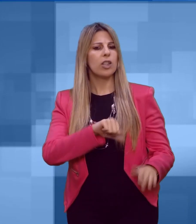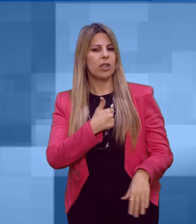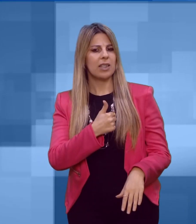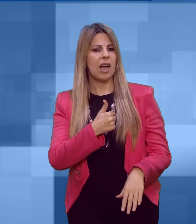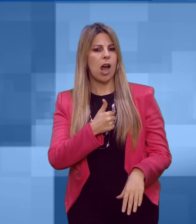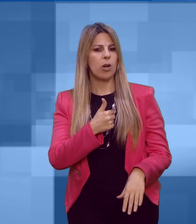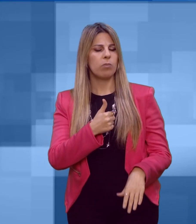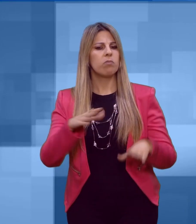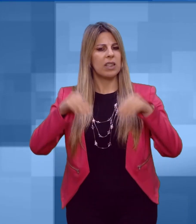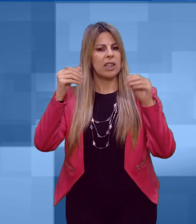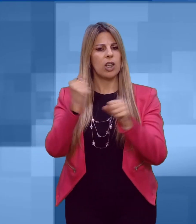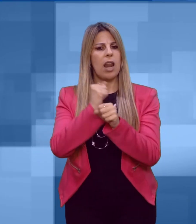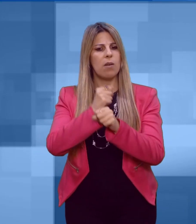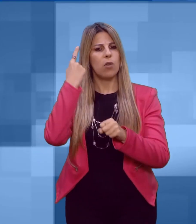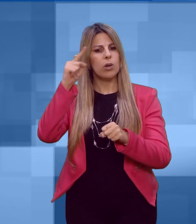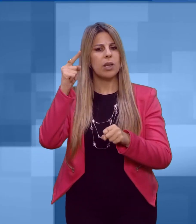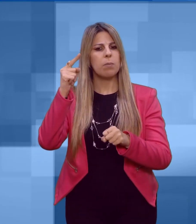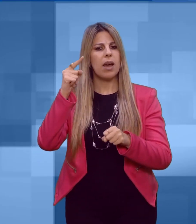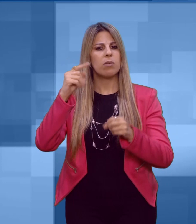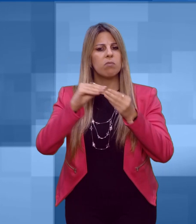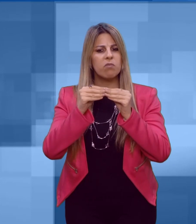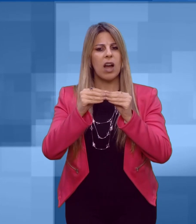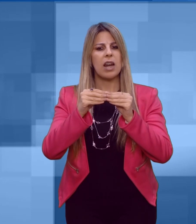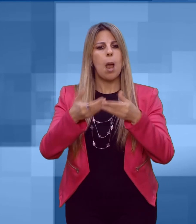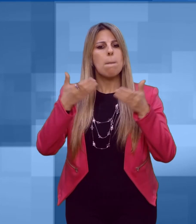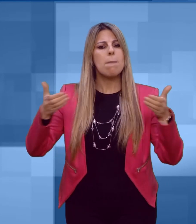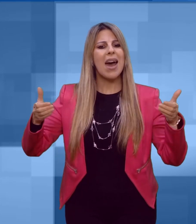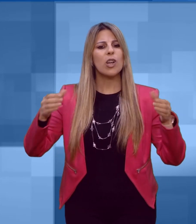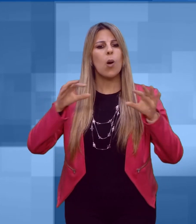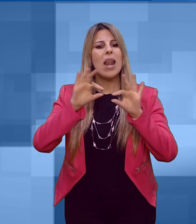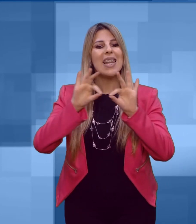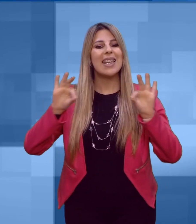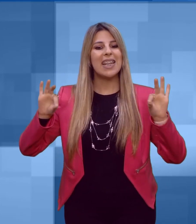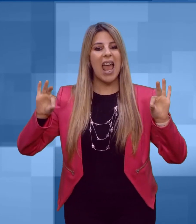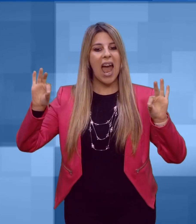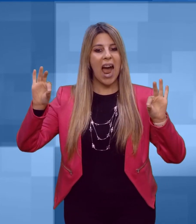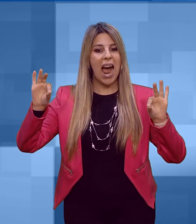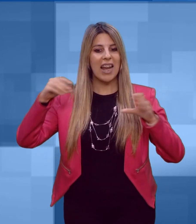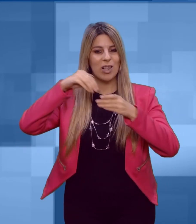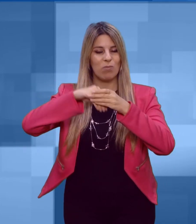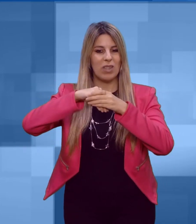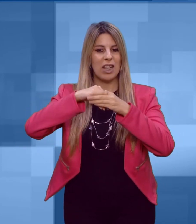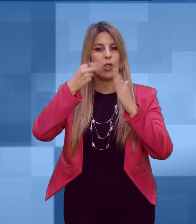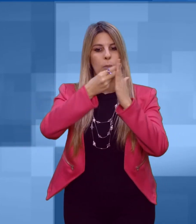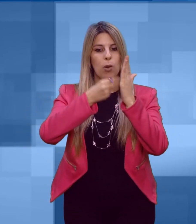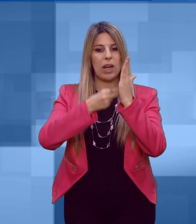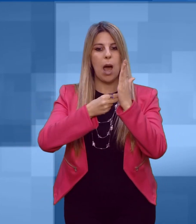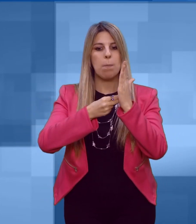Il comune di Oristano ha consegnato i lavori per la realizzazione del parco lineare. Inserito nel